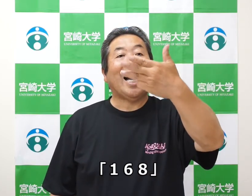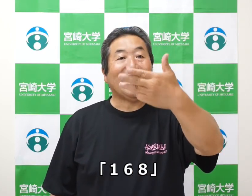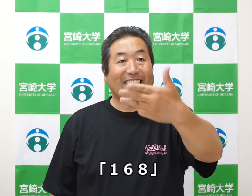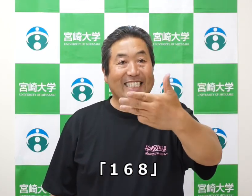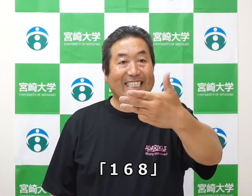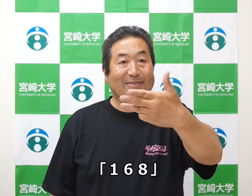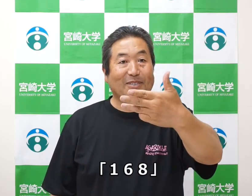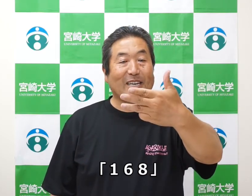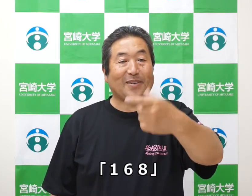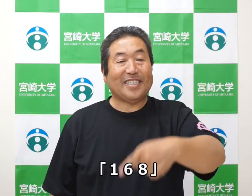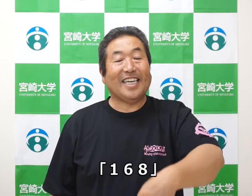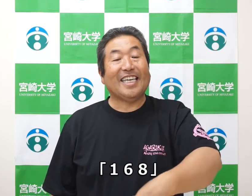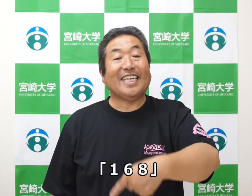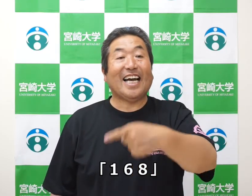168、もう一回いきます、